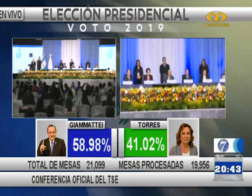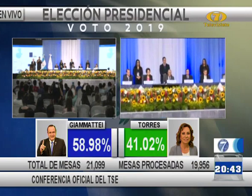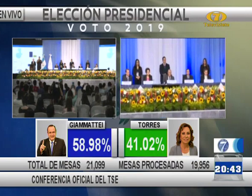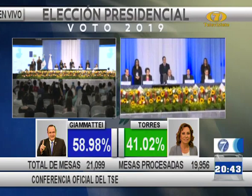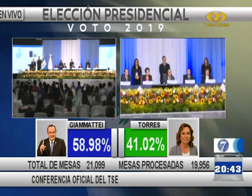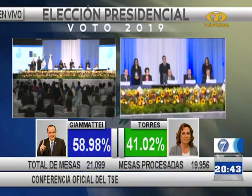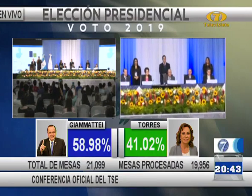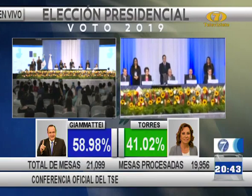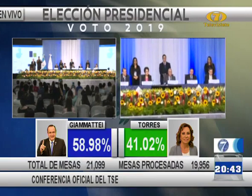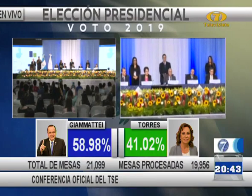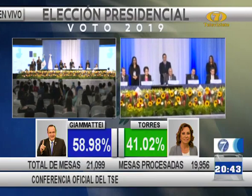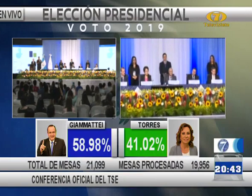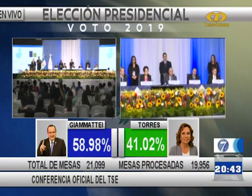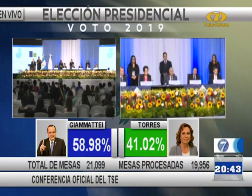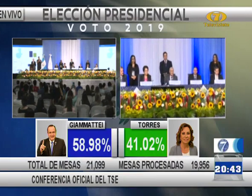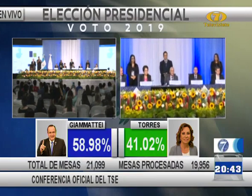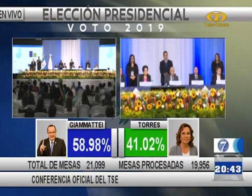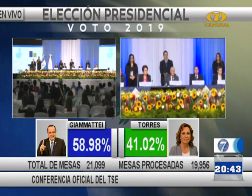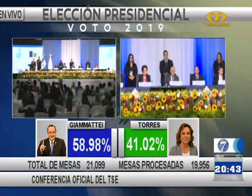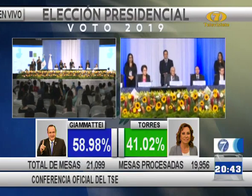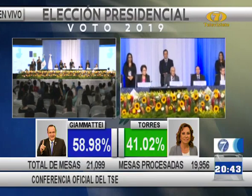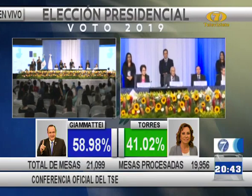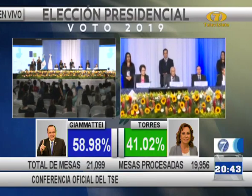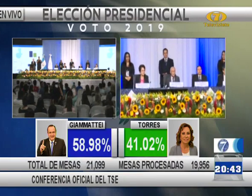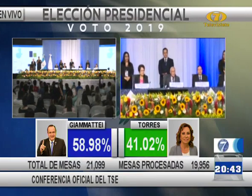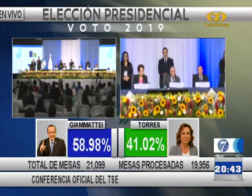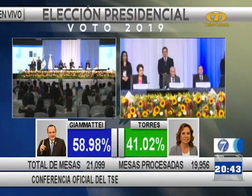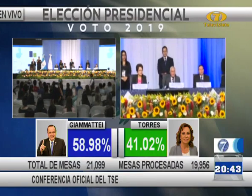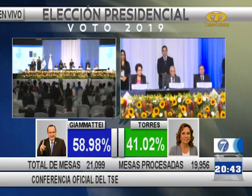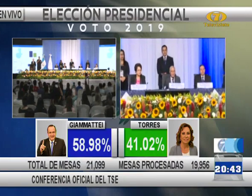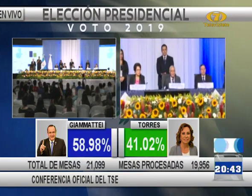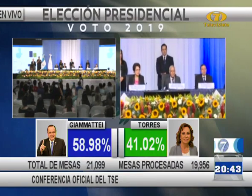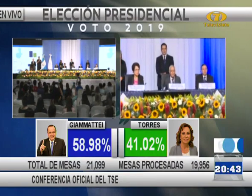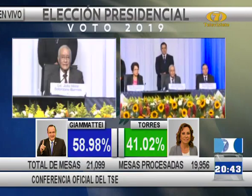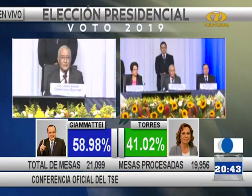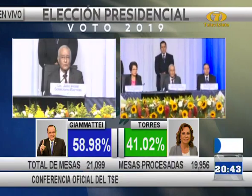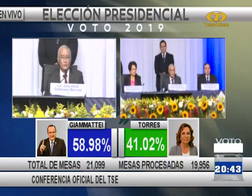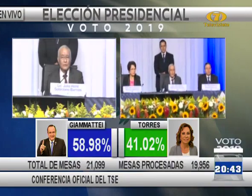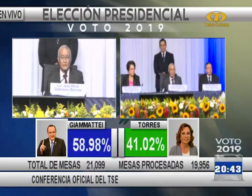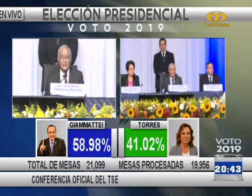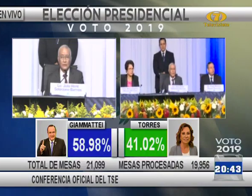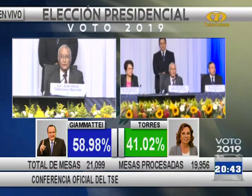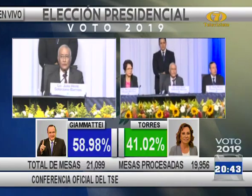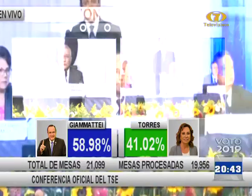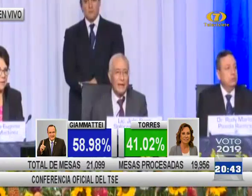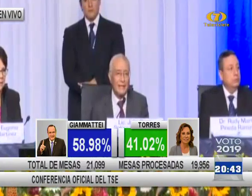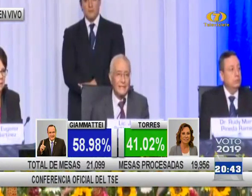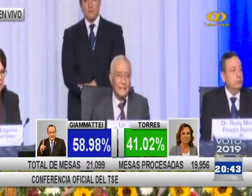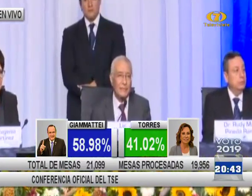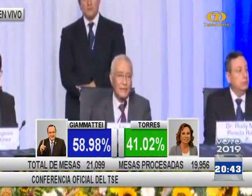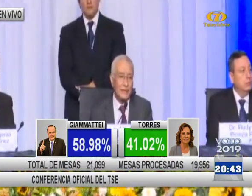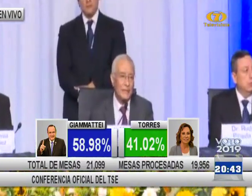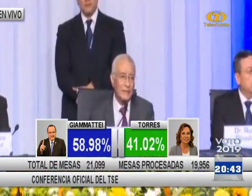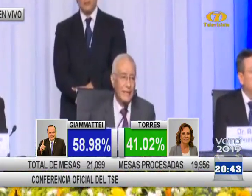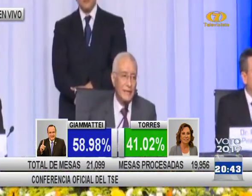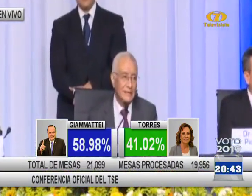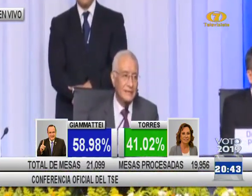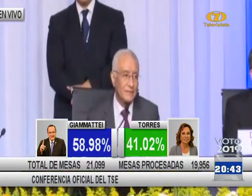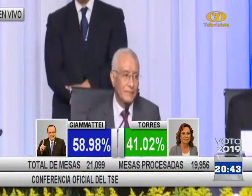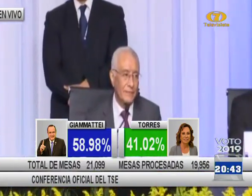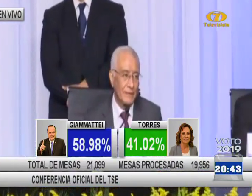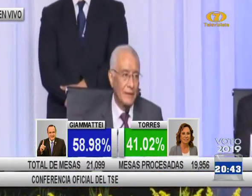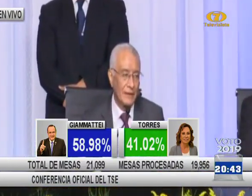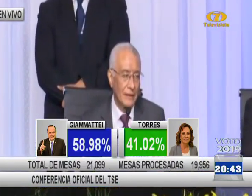El agradecimiento a todos esos ciudadanos que integraron las juntas receptoras de votos municipales y